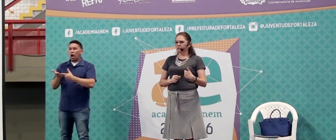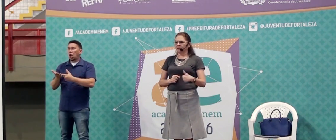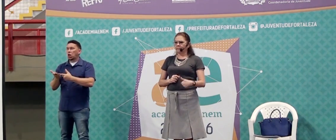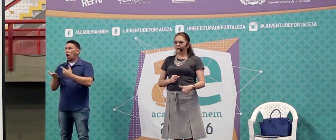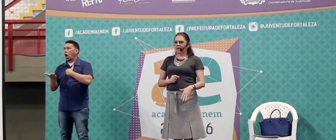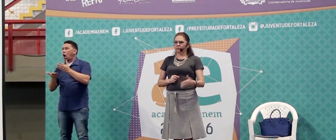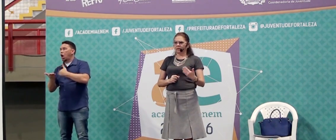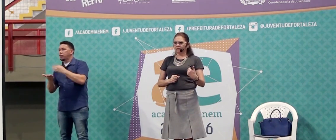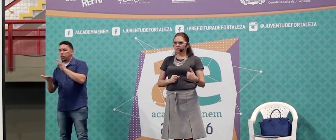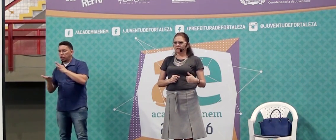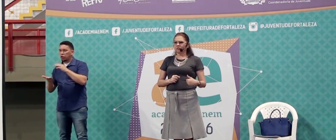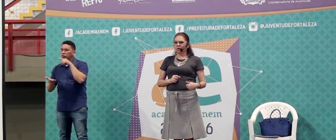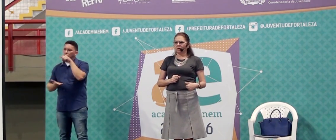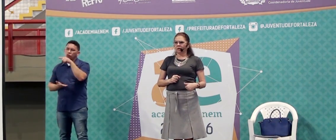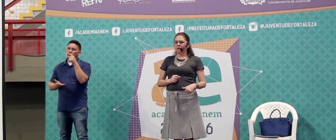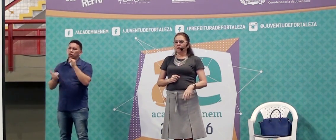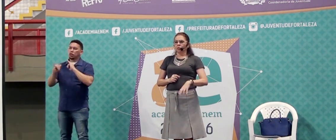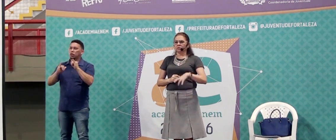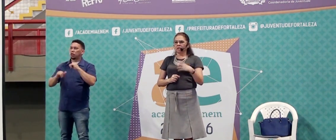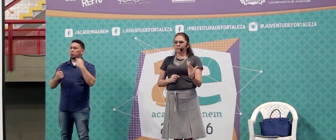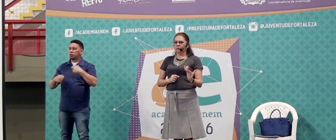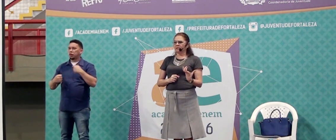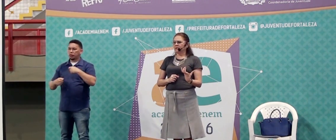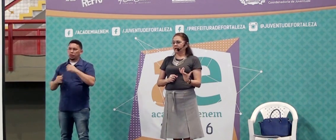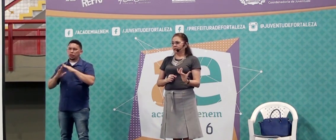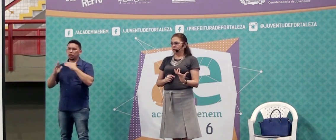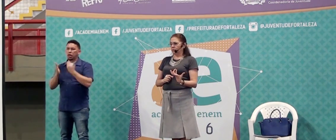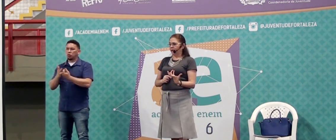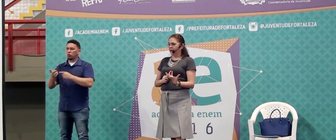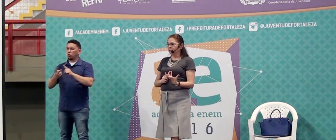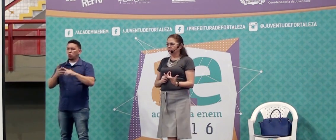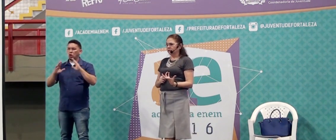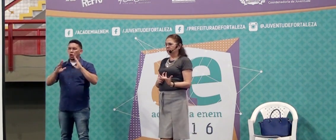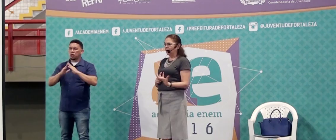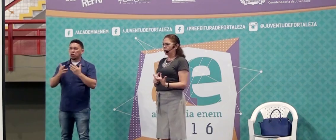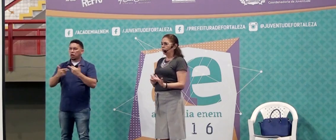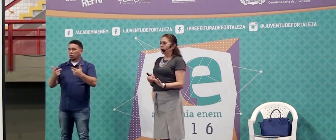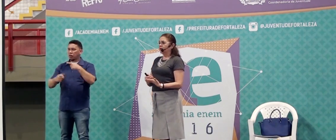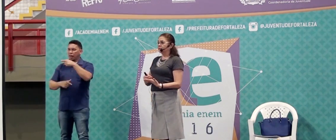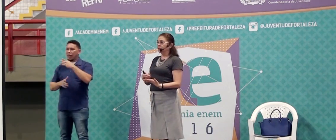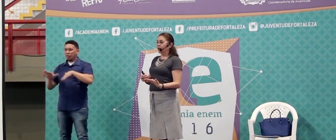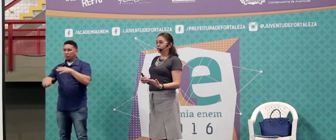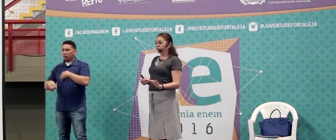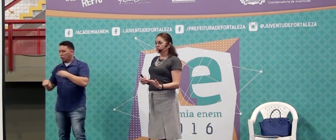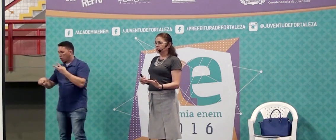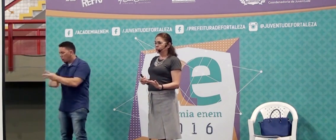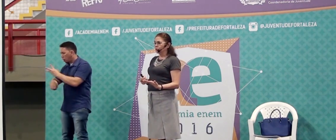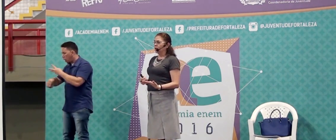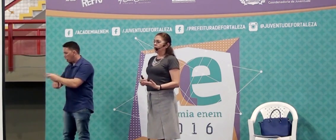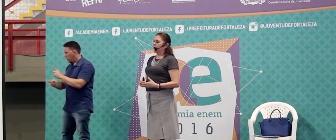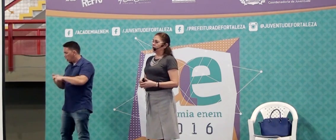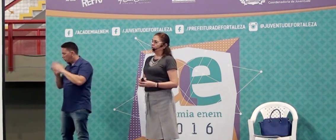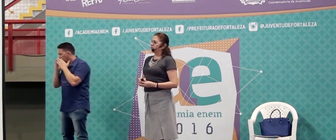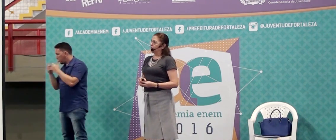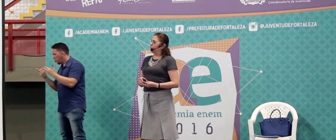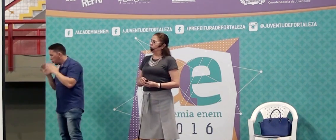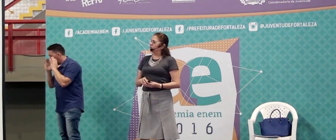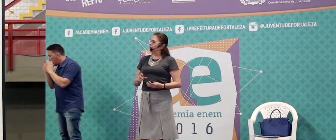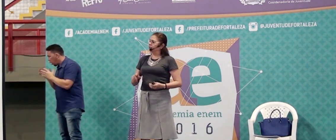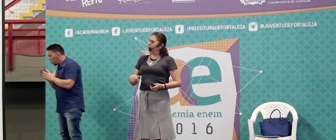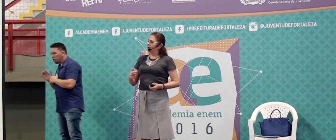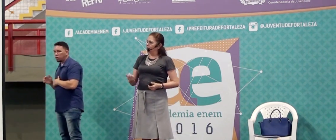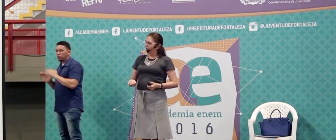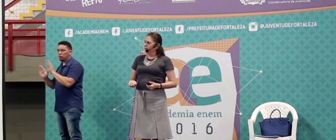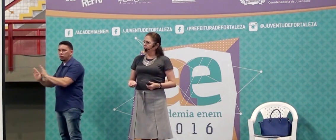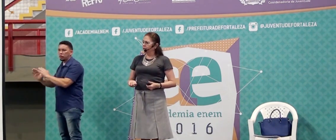no seu trabalho, na sua escola. O tempo que se gasta numa rede social deve ser reduzido para que você